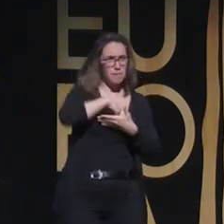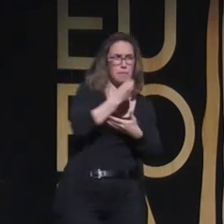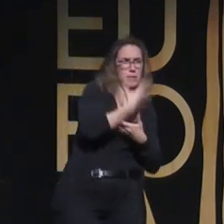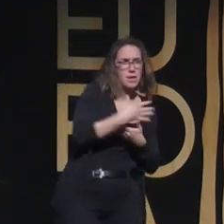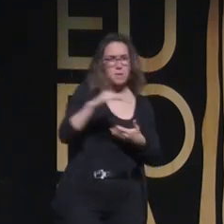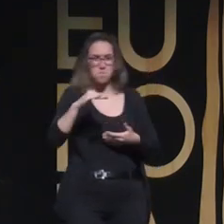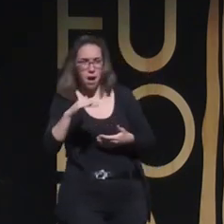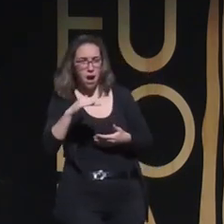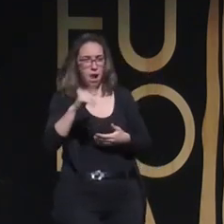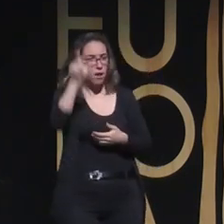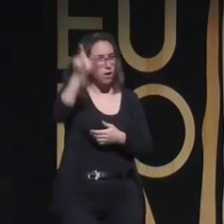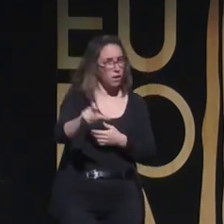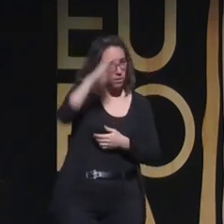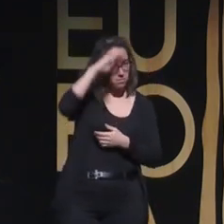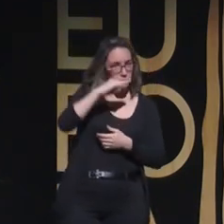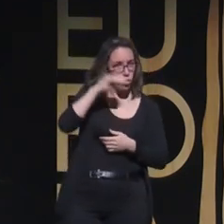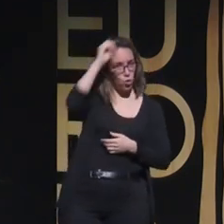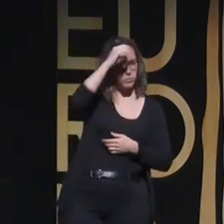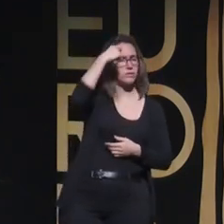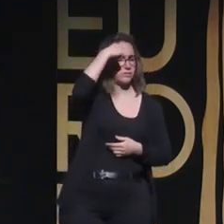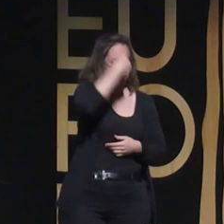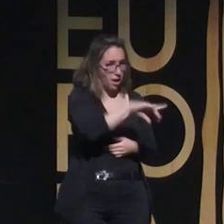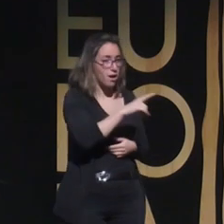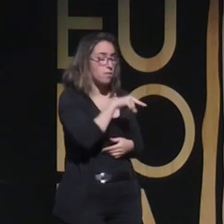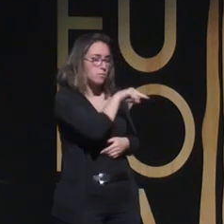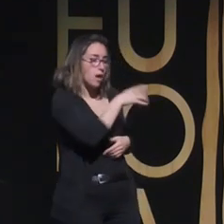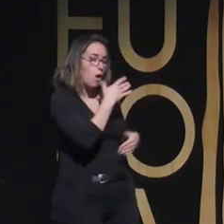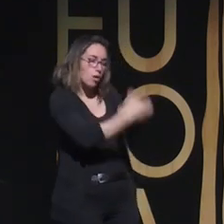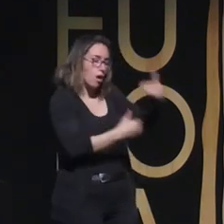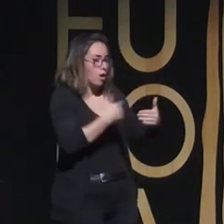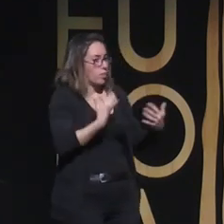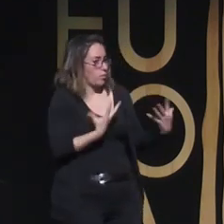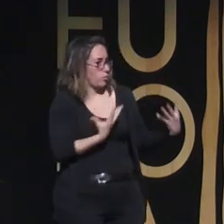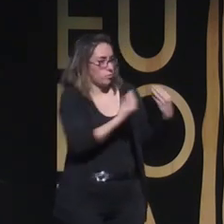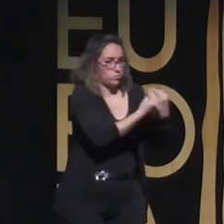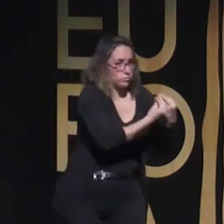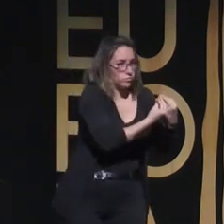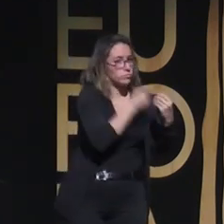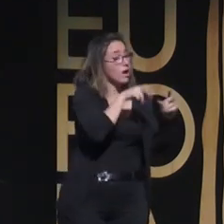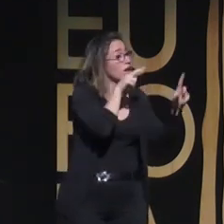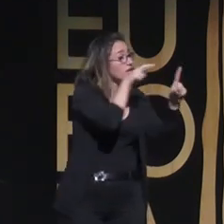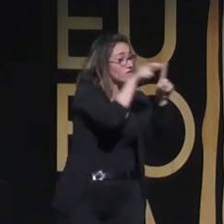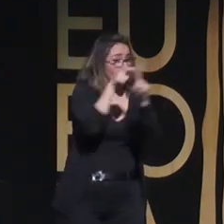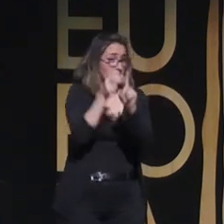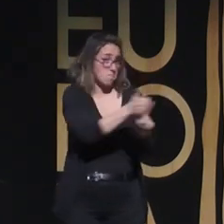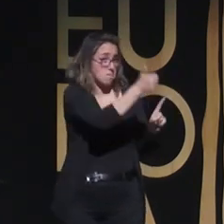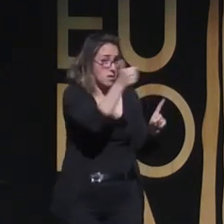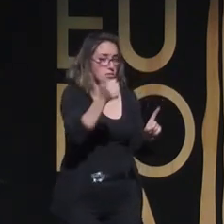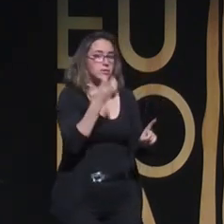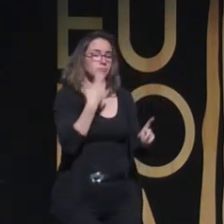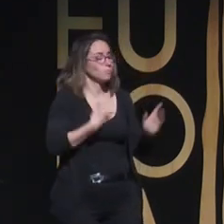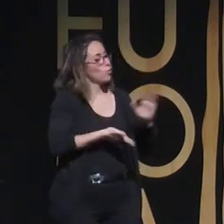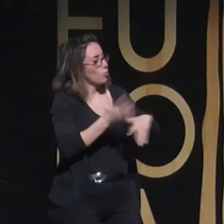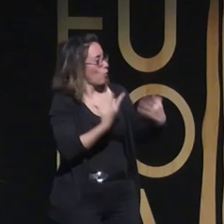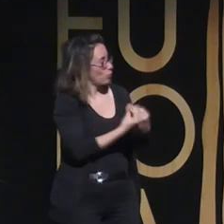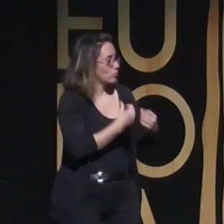no. Pero está transitando esa etapa y nosotros tenemos que acompañar. Y tiene otras referencias. Si yo entro como amigo a salir con él de farra o a jugar con él al Fortnite, no está